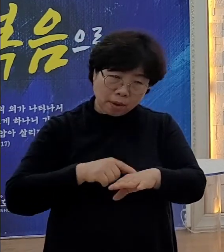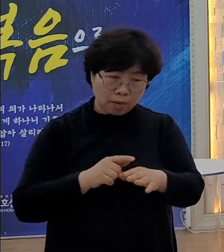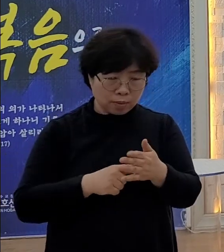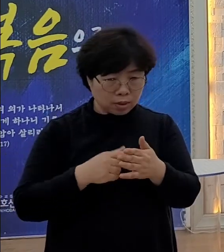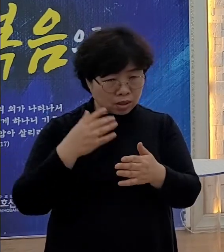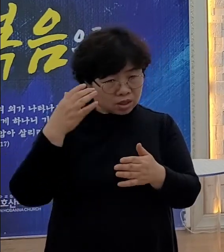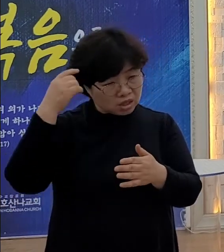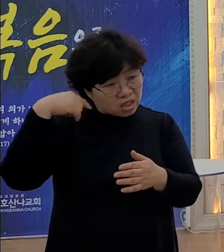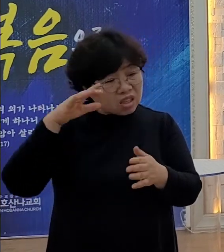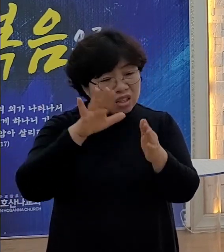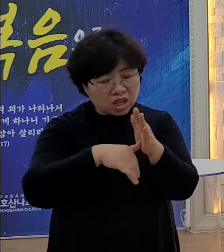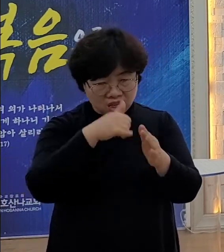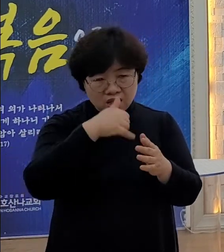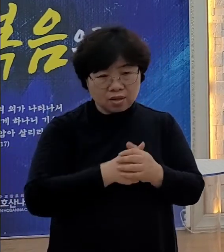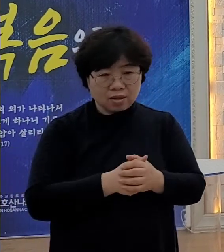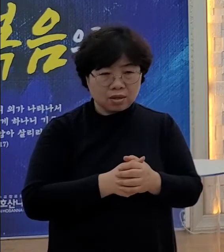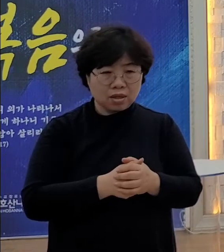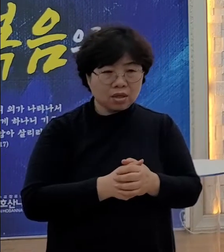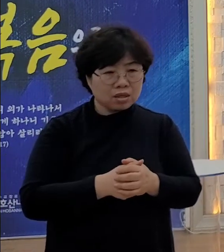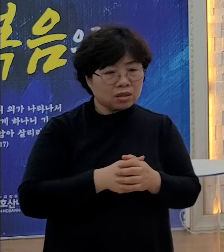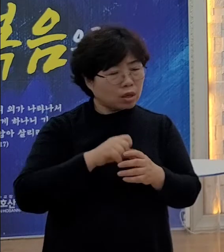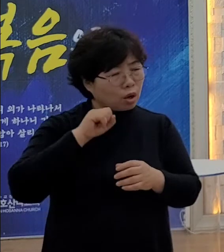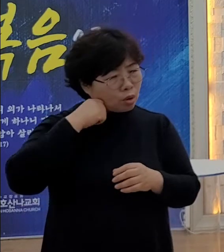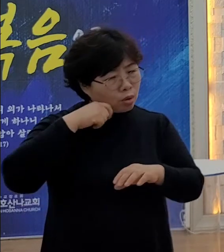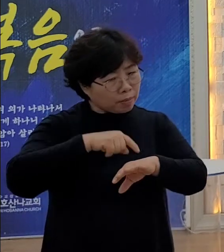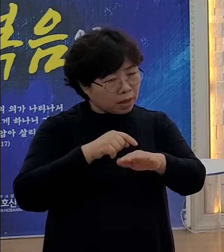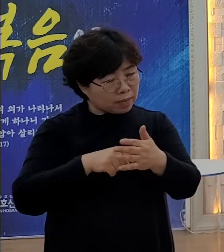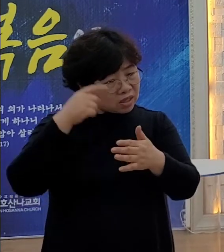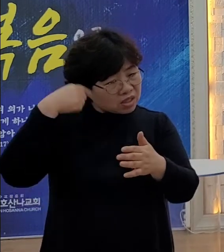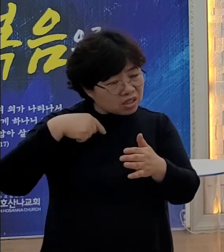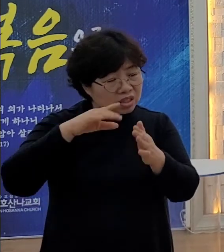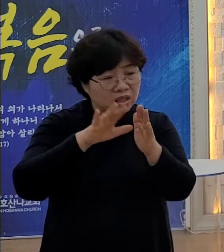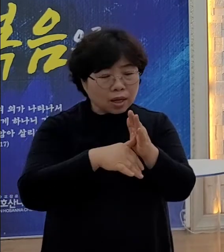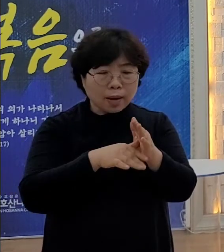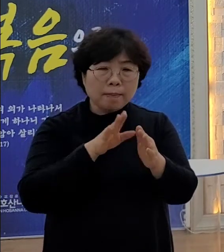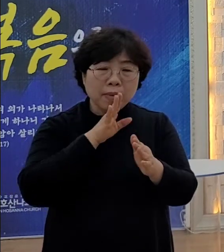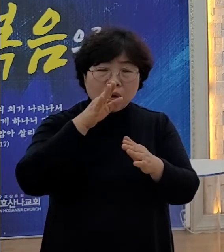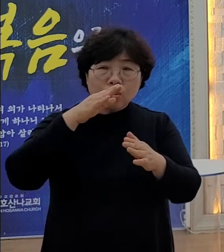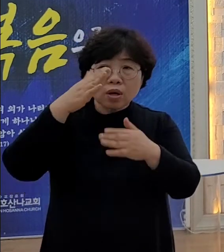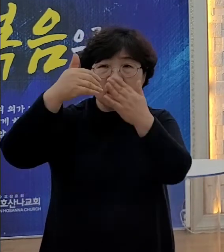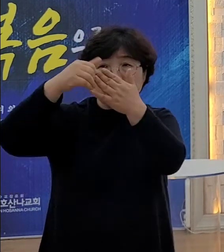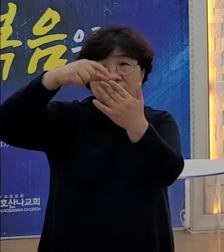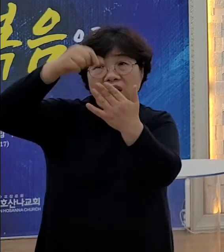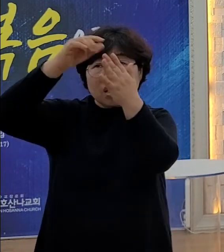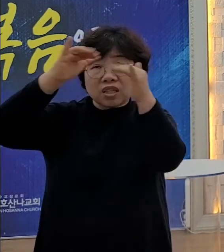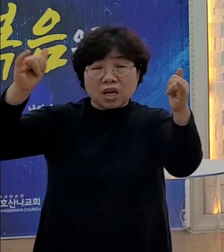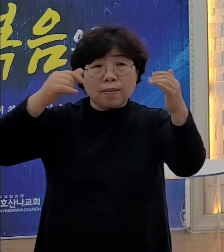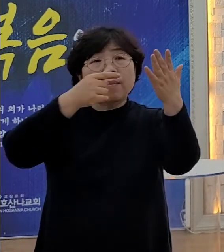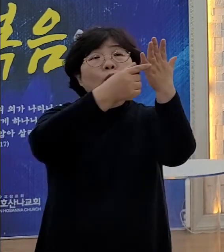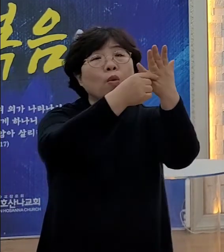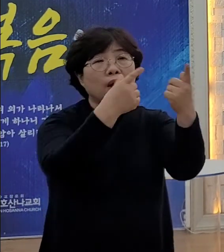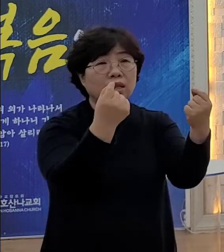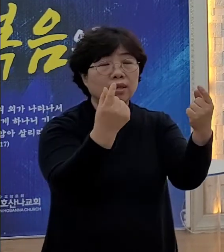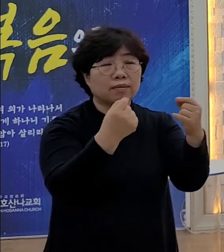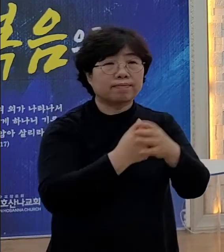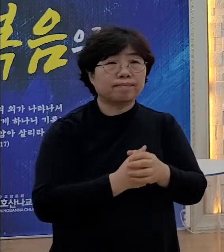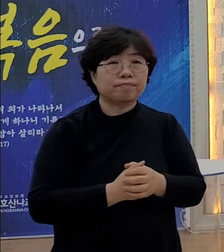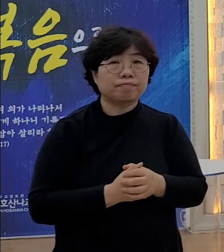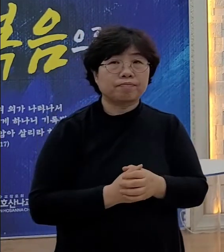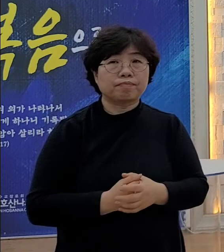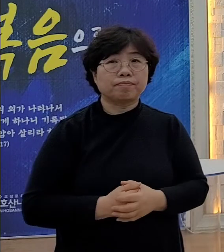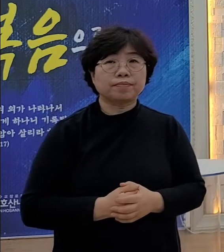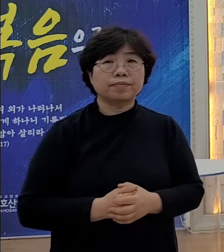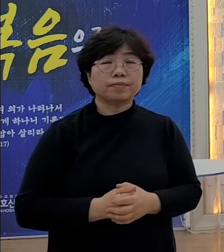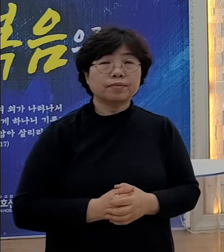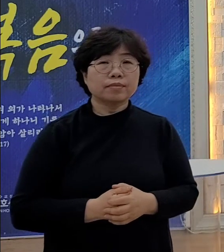있잖아요. 이게 택하신 자의 표시라니까요. 우리 마음 가운데 오늘 보면 19절 20절 적혀